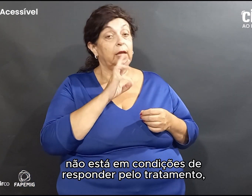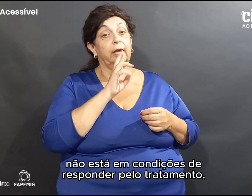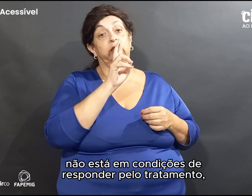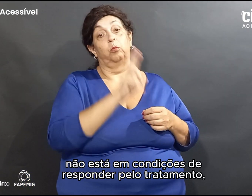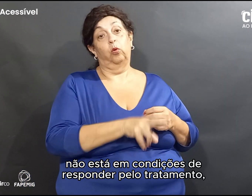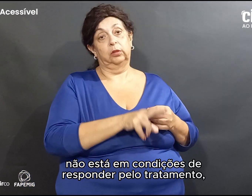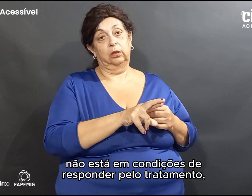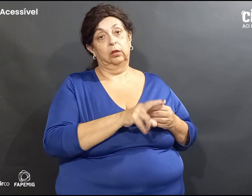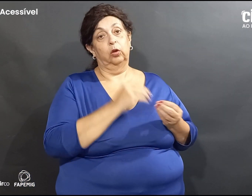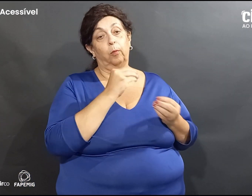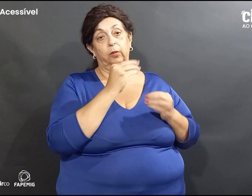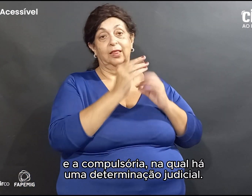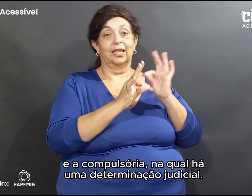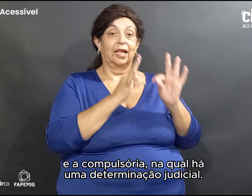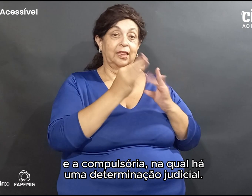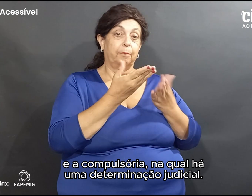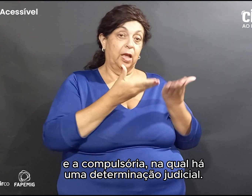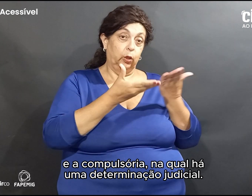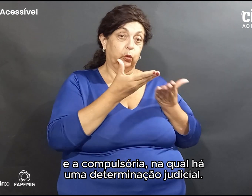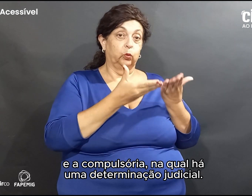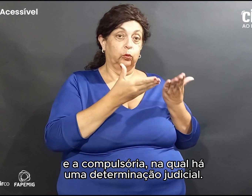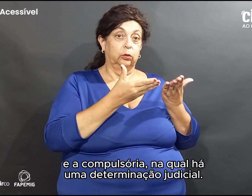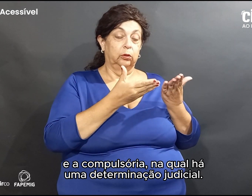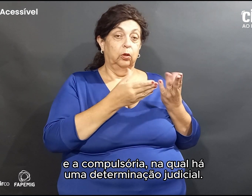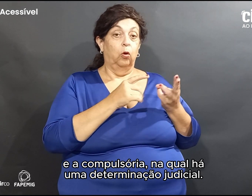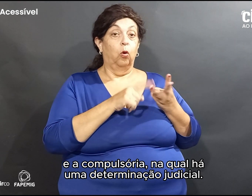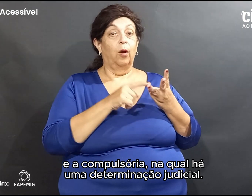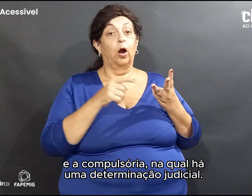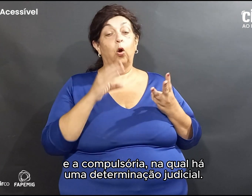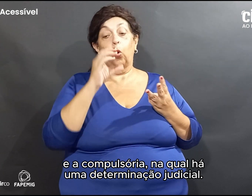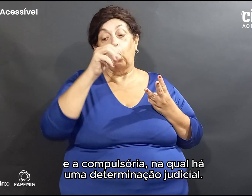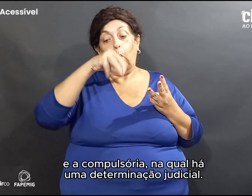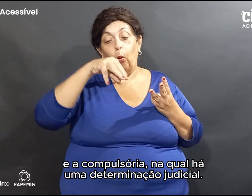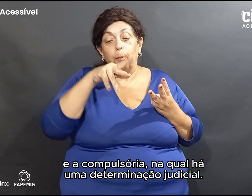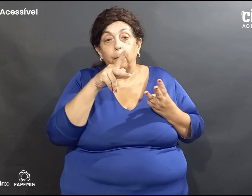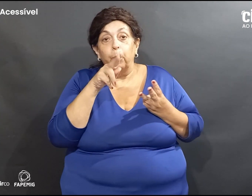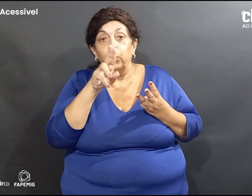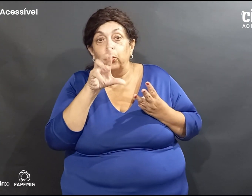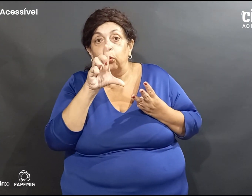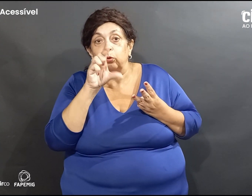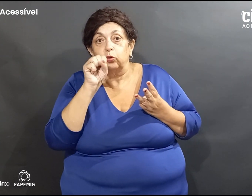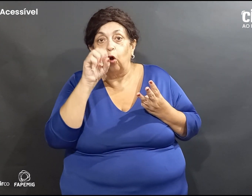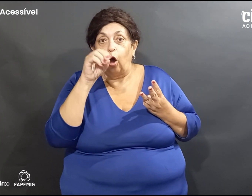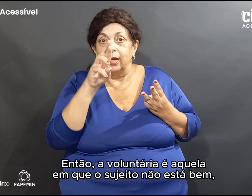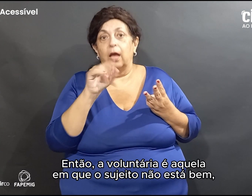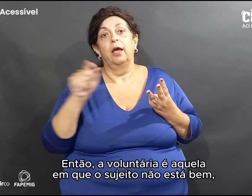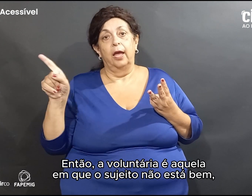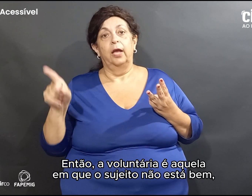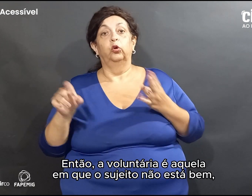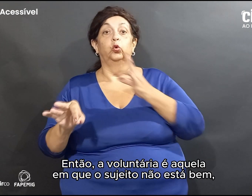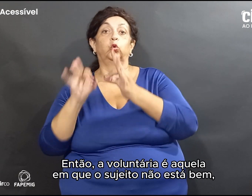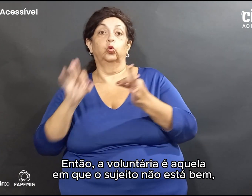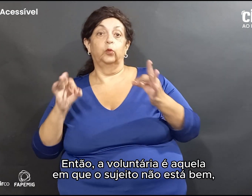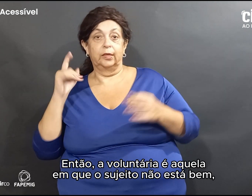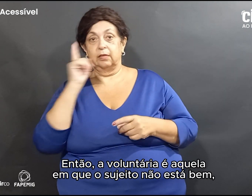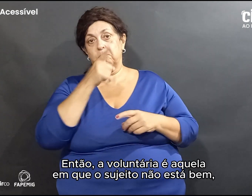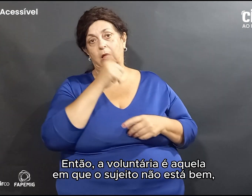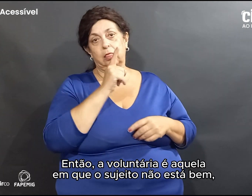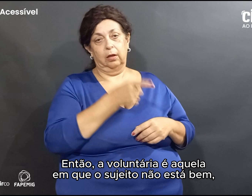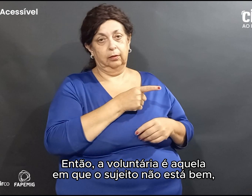pelo tratamento, e a compulsória, onde tem uma determinação judicial, tá? Então, a voluntária é aquela em que o sujeito